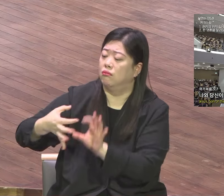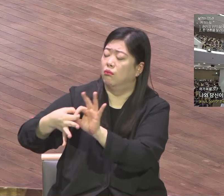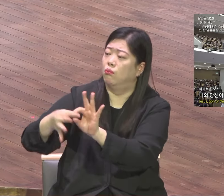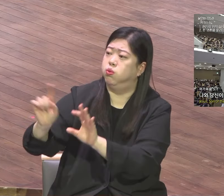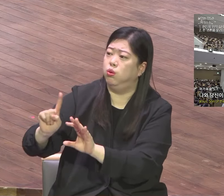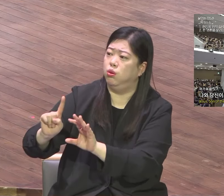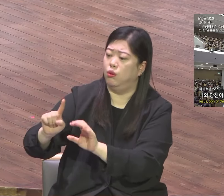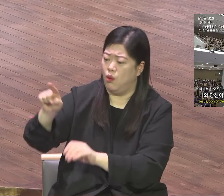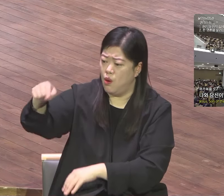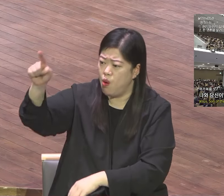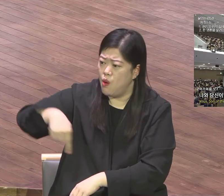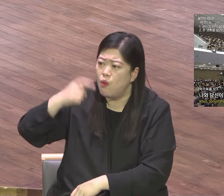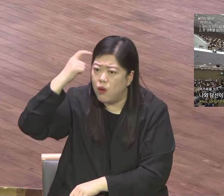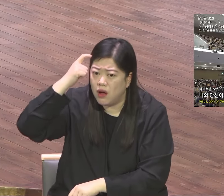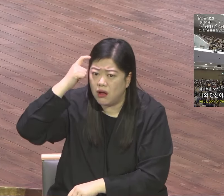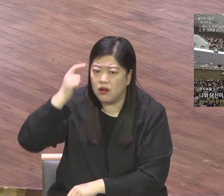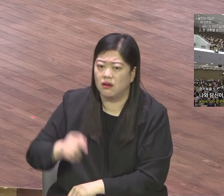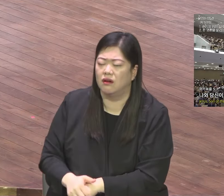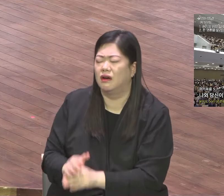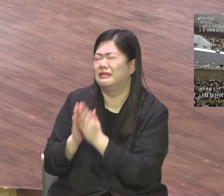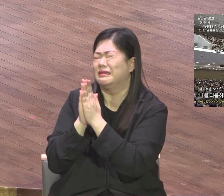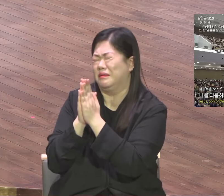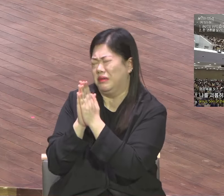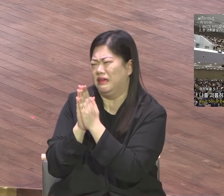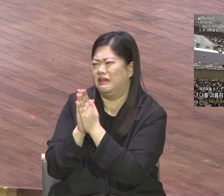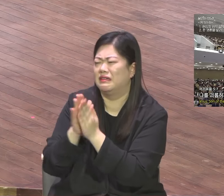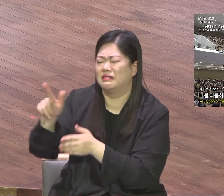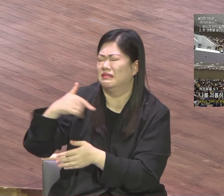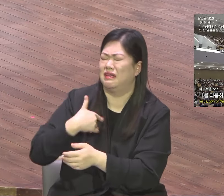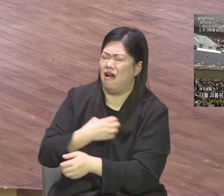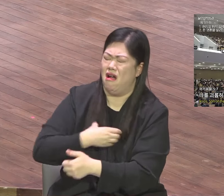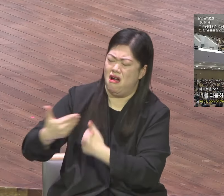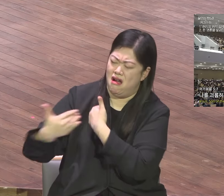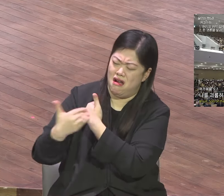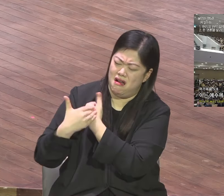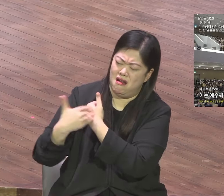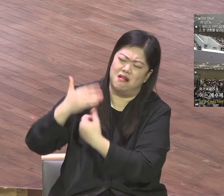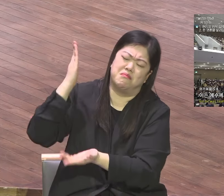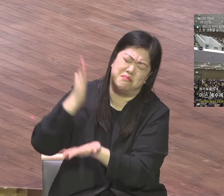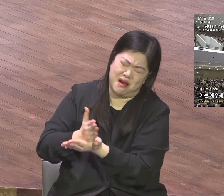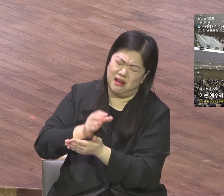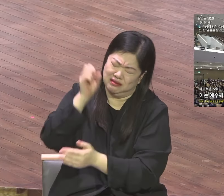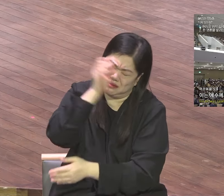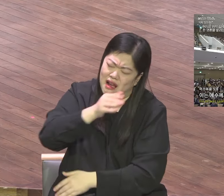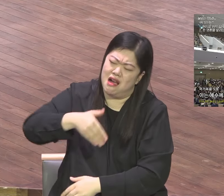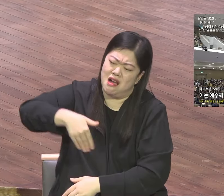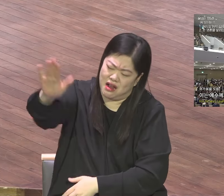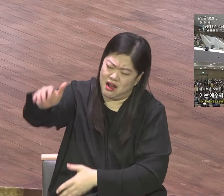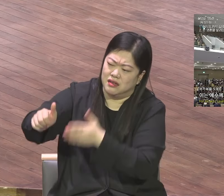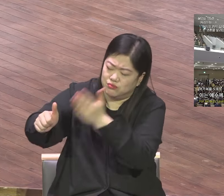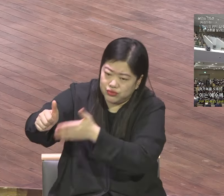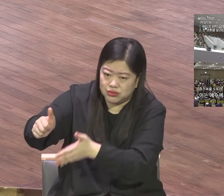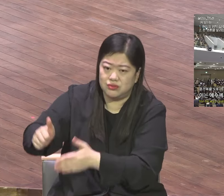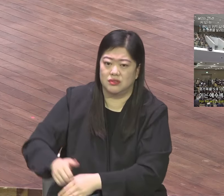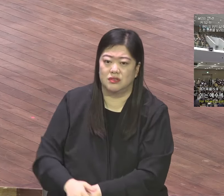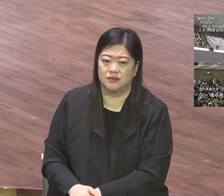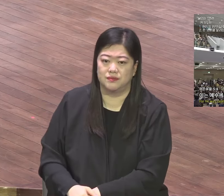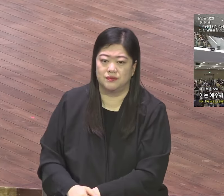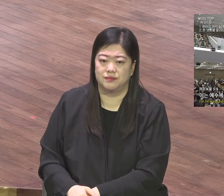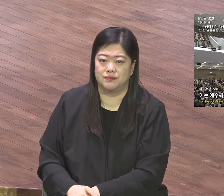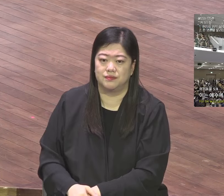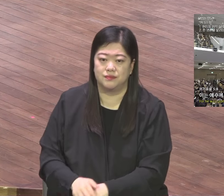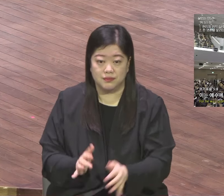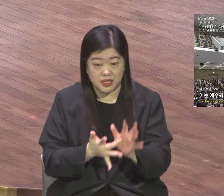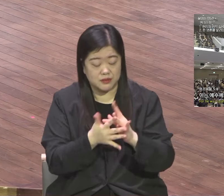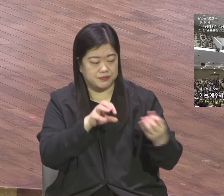무슨 상관이 있나이까 원하건대 하나님 앞에 맹세하고 나를 괴롭히지 마옵소서 하니 이는 예수께서 이미 그에게